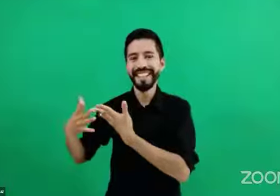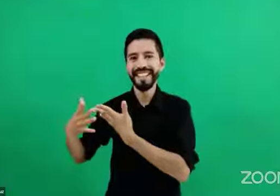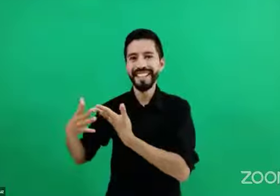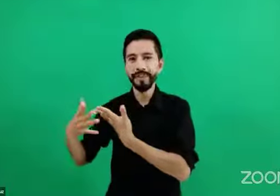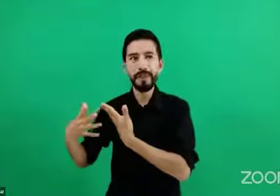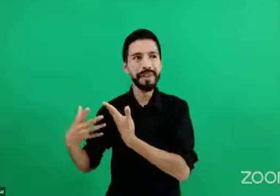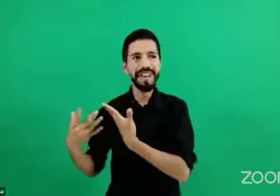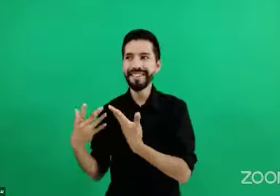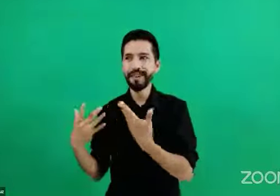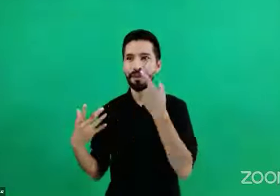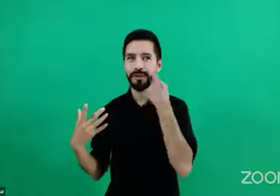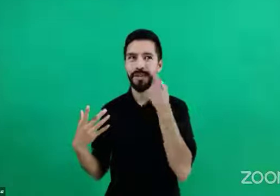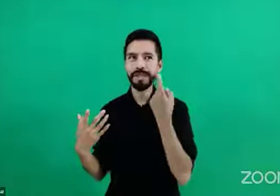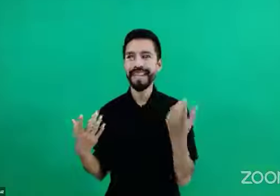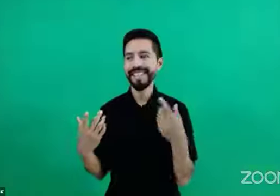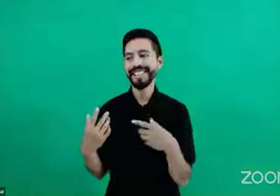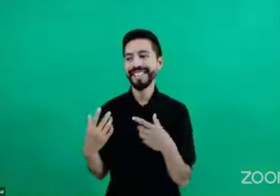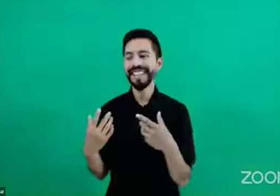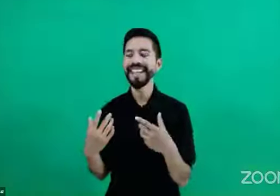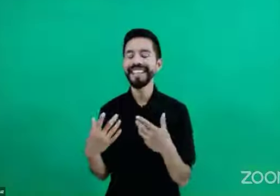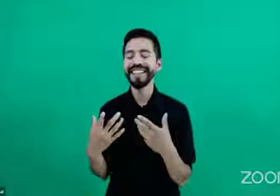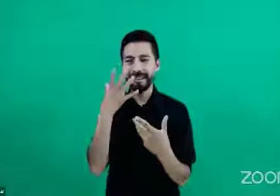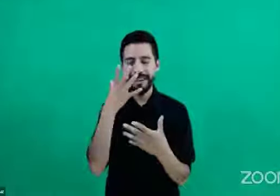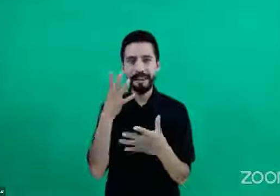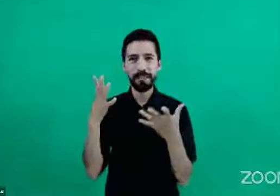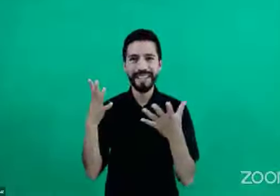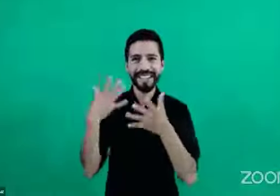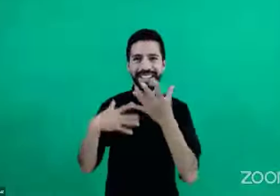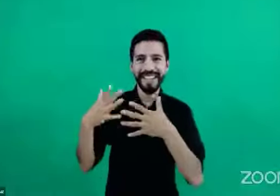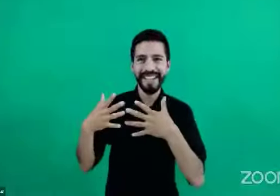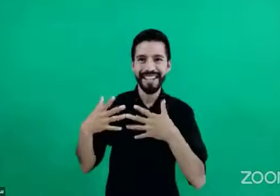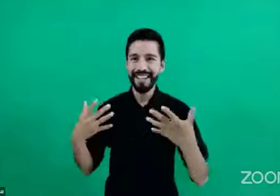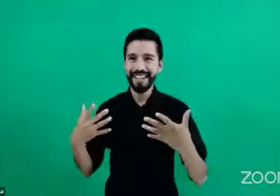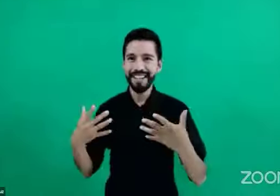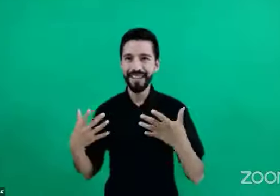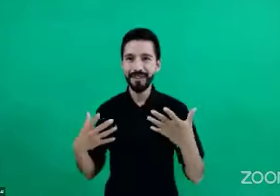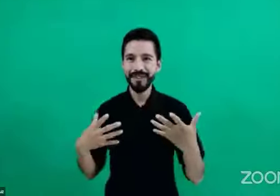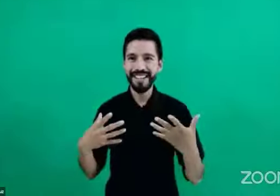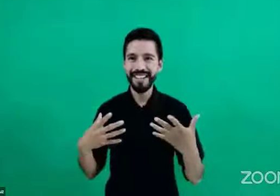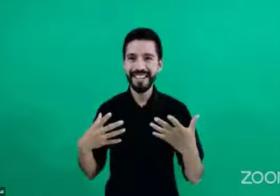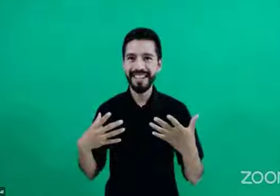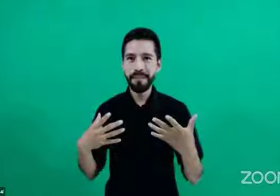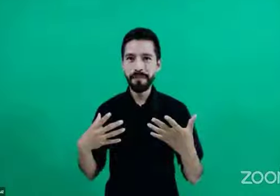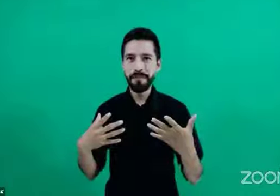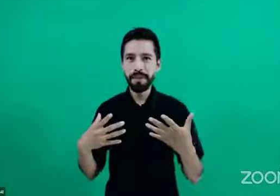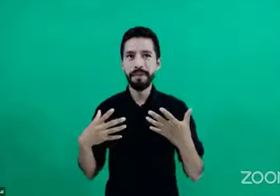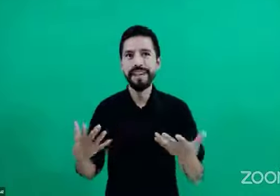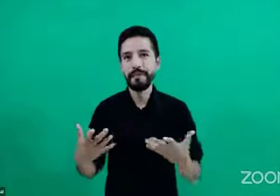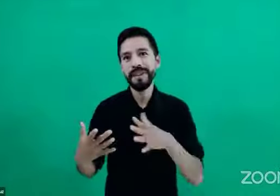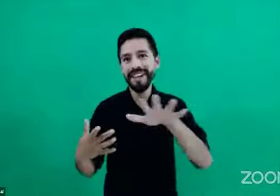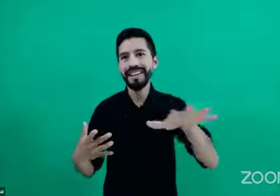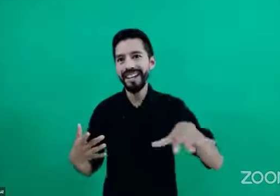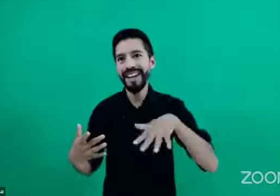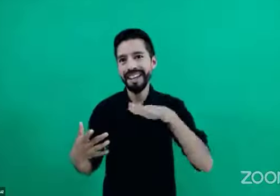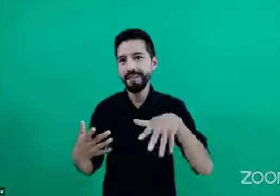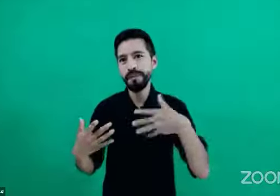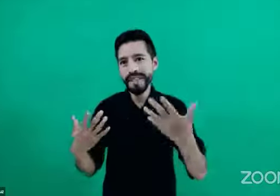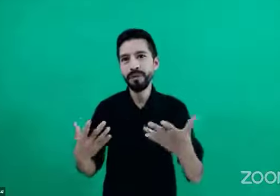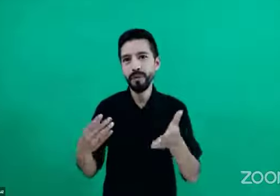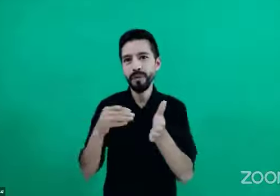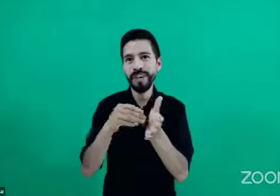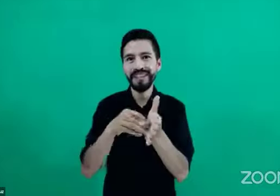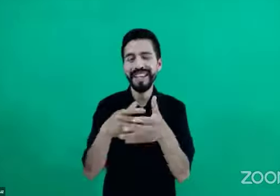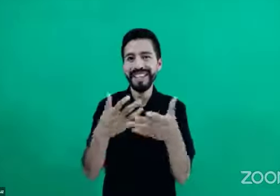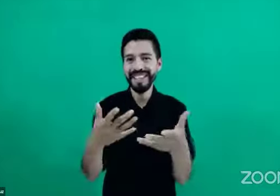platicar. Todavía incluso las miradas es de que es que me da pena señalar. Entonces, ¿por qué? Porque aquí